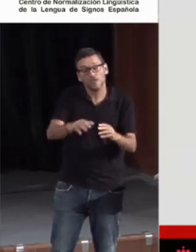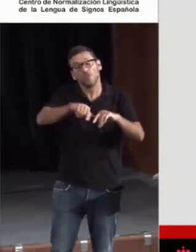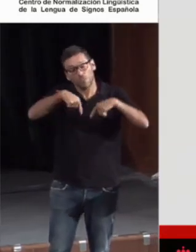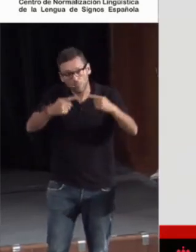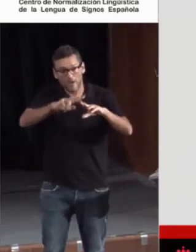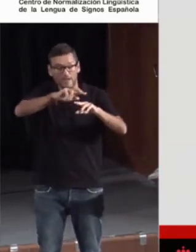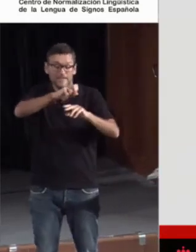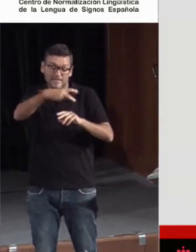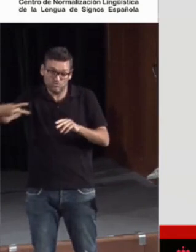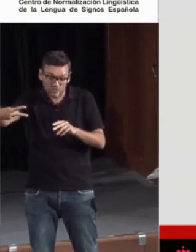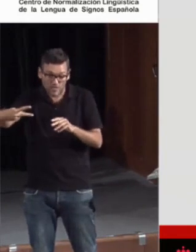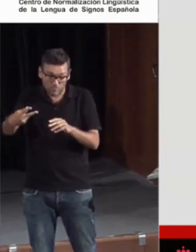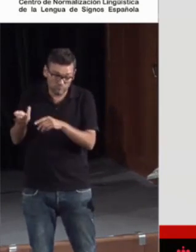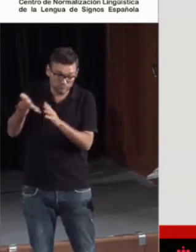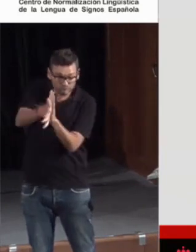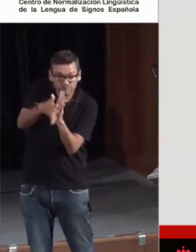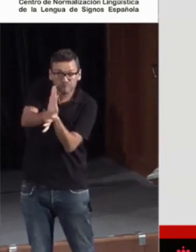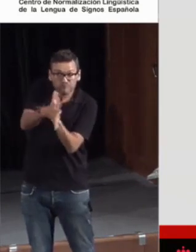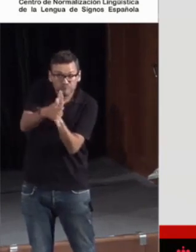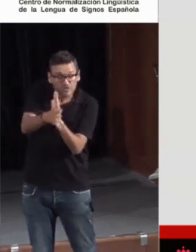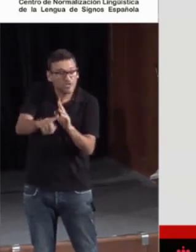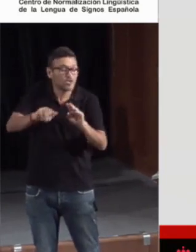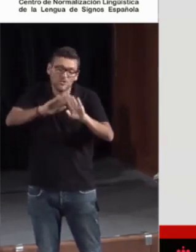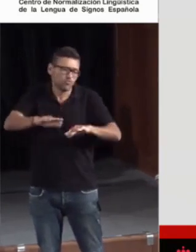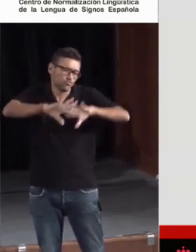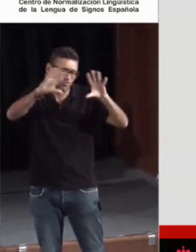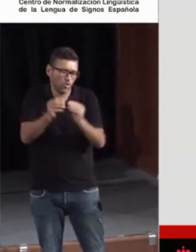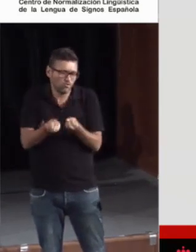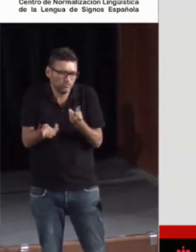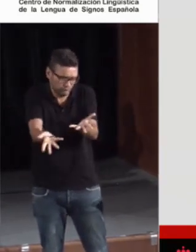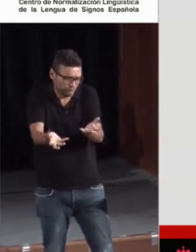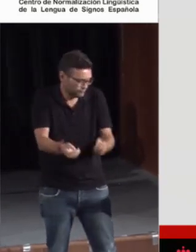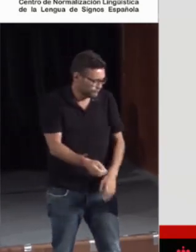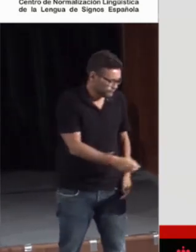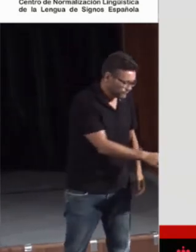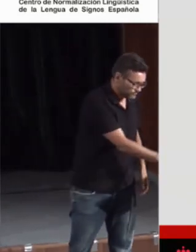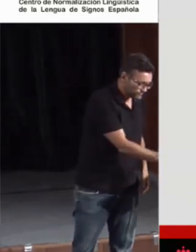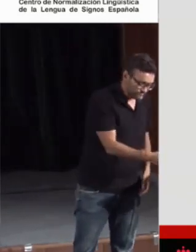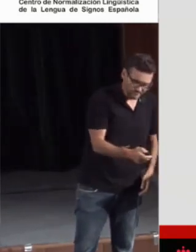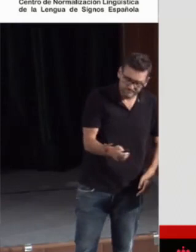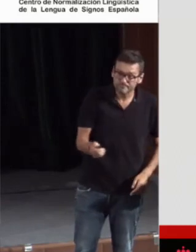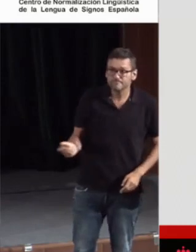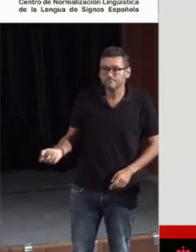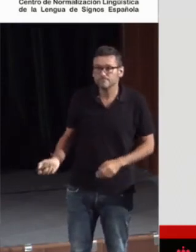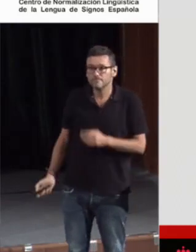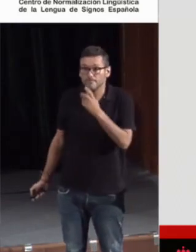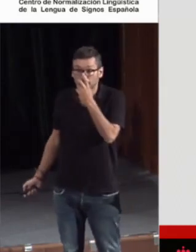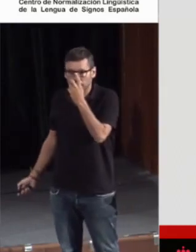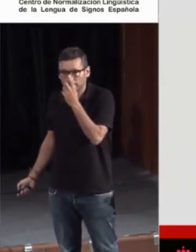una metodología, posteriormente un análisis de resultados y presentar unas conclusiones.